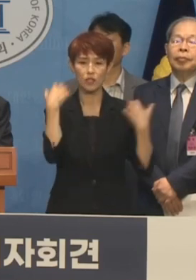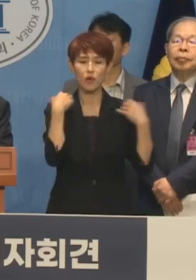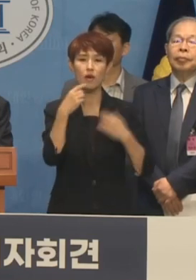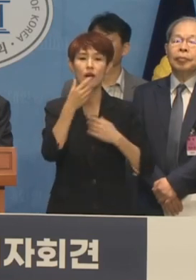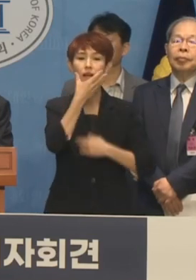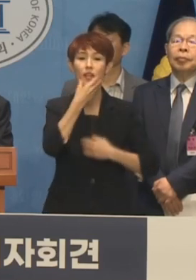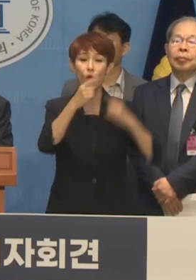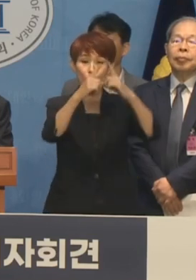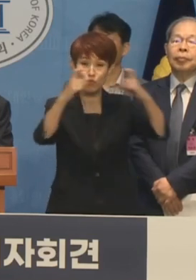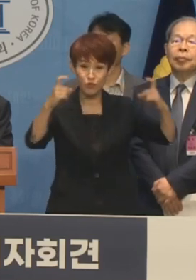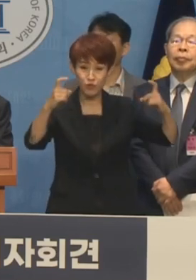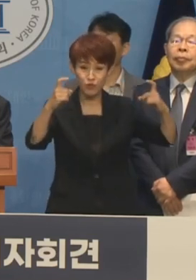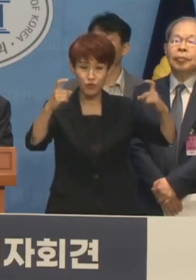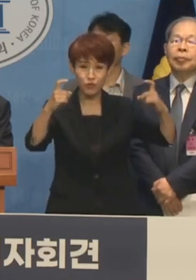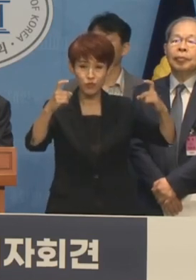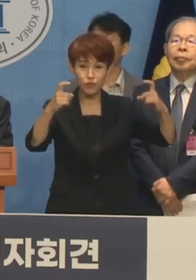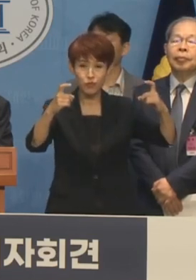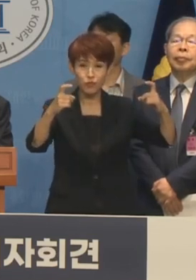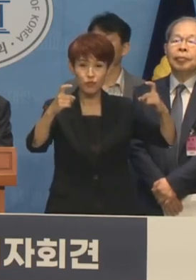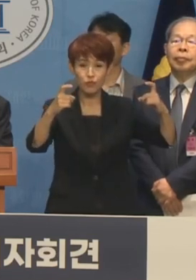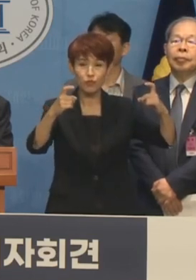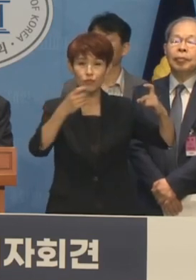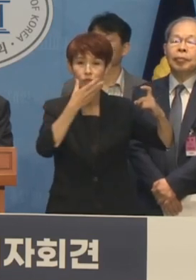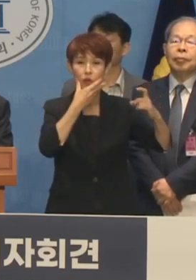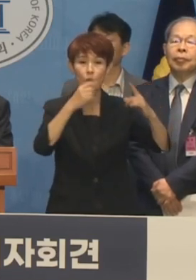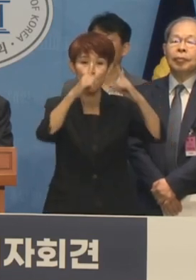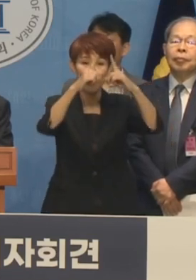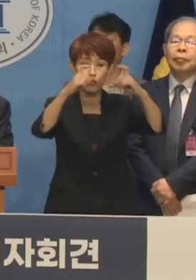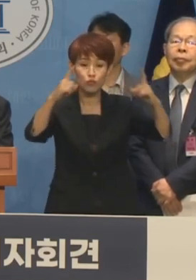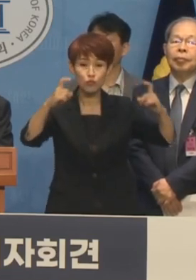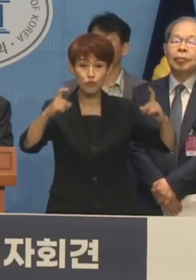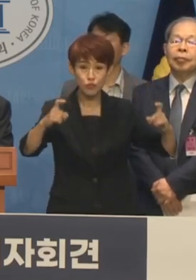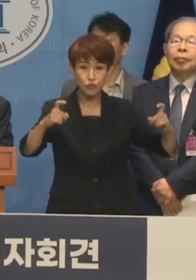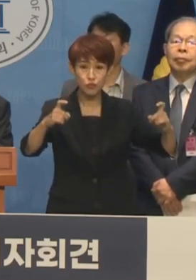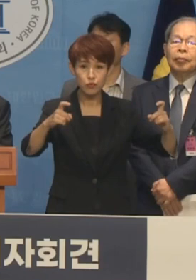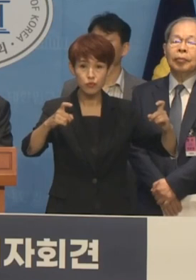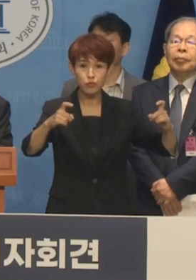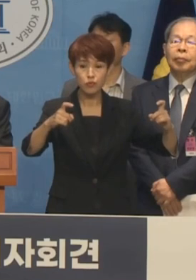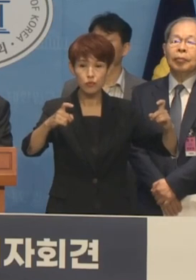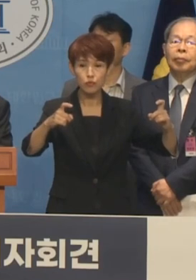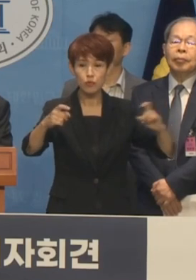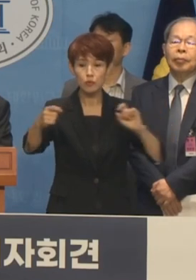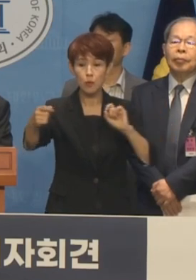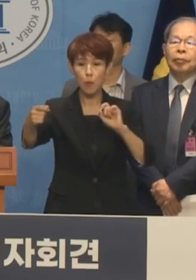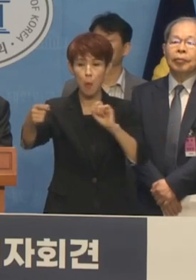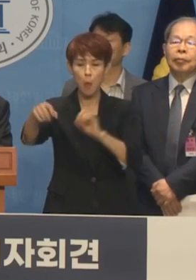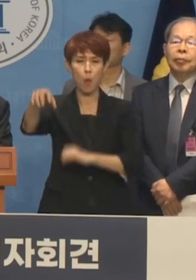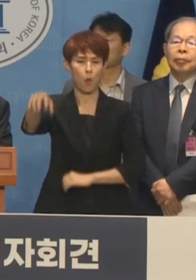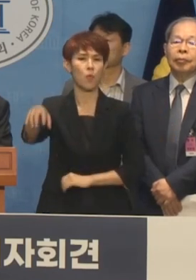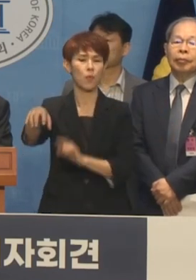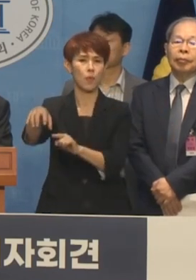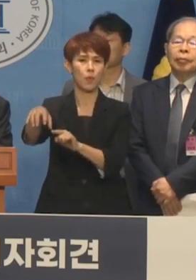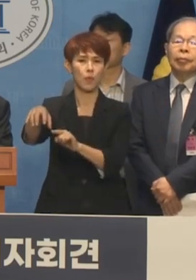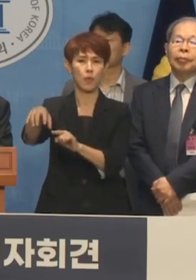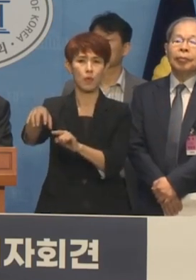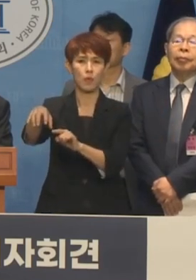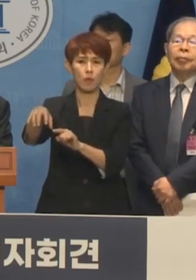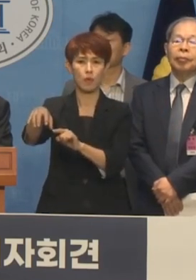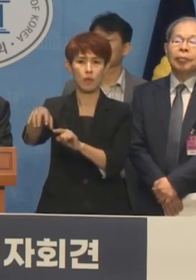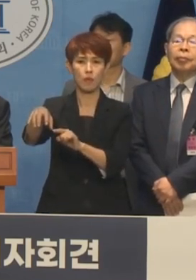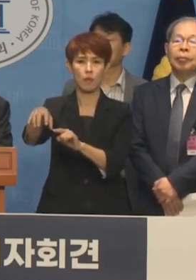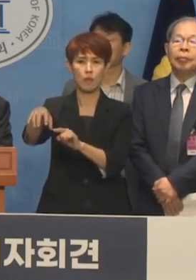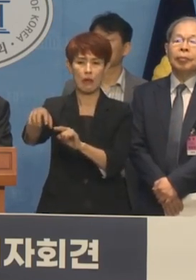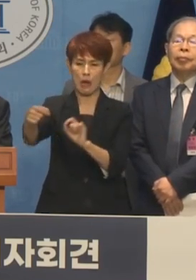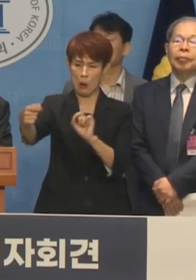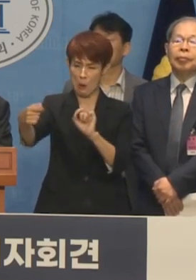경복궁이죠. 중앙청 앞에서 피해 그 사격이 있어요. 경찰이 최초 발포했던 장소입니다. 거기서 바로